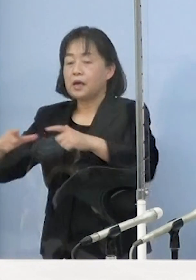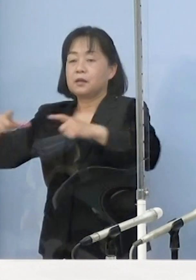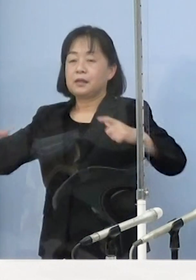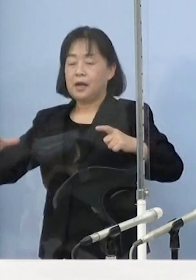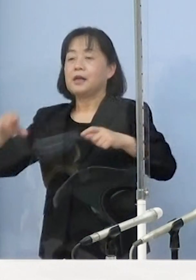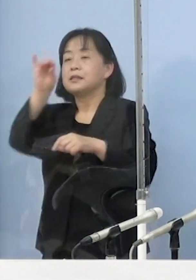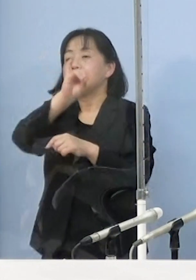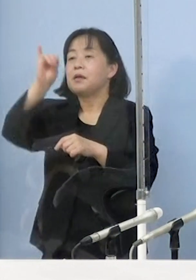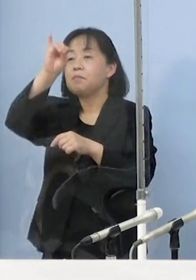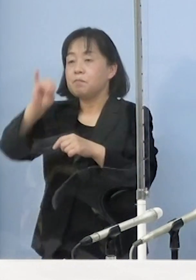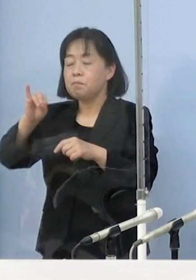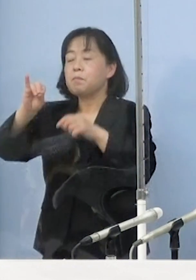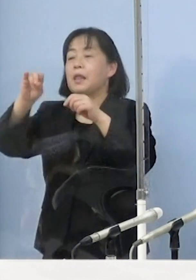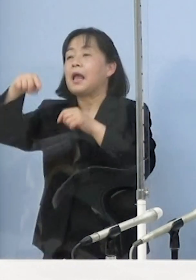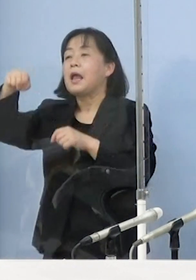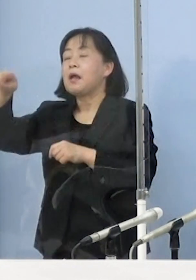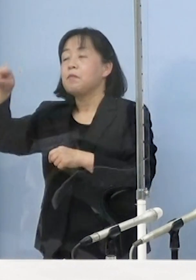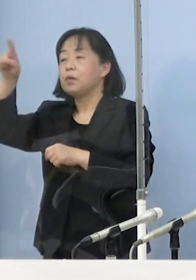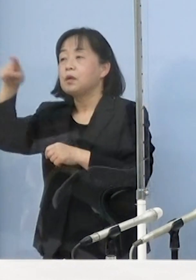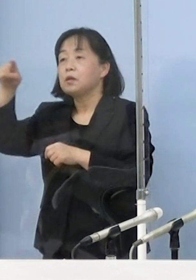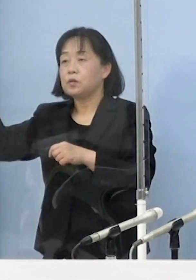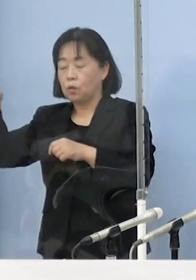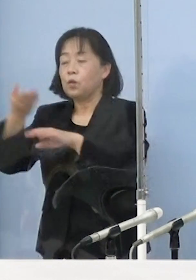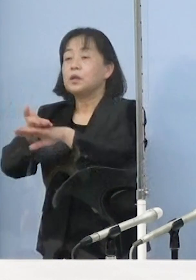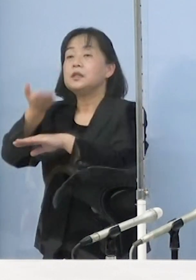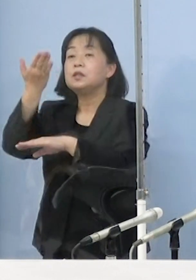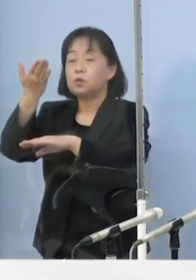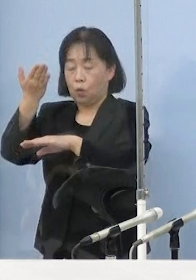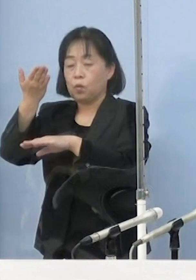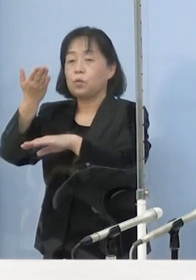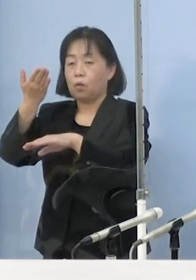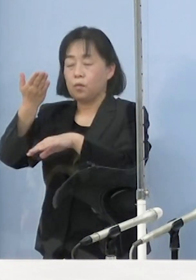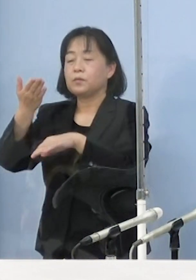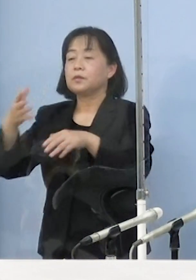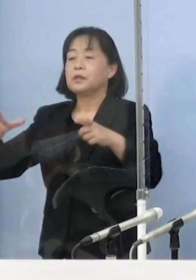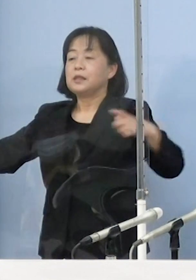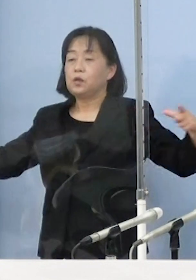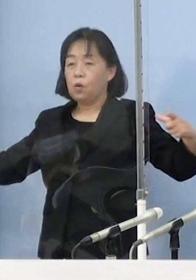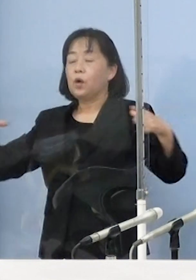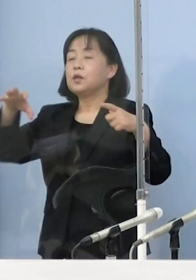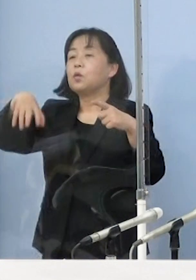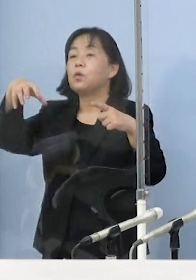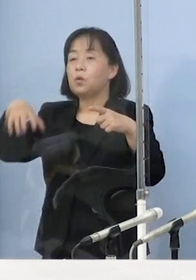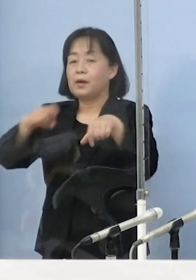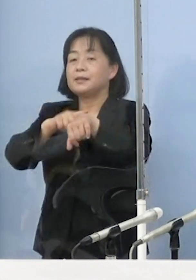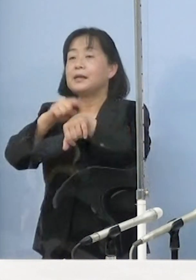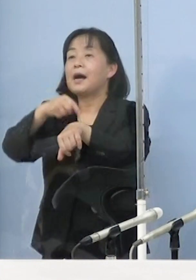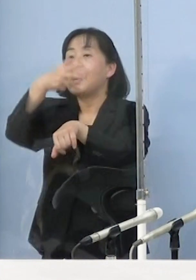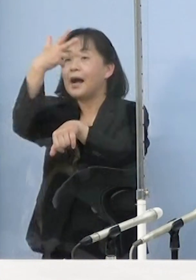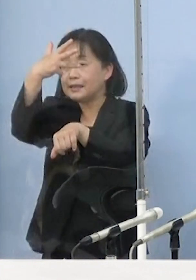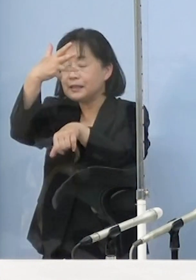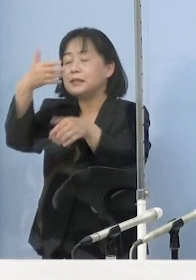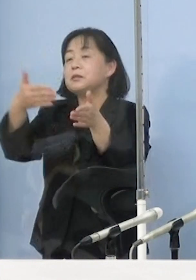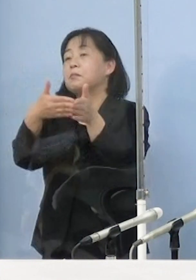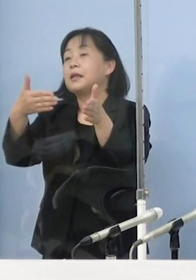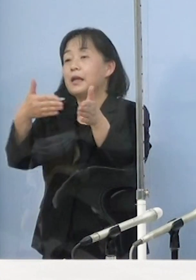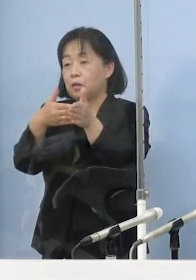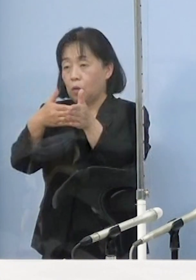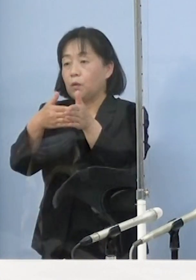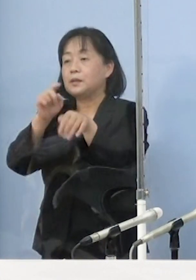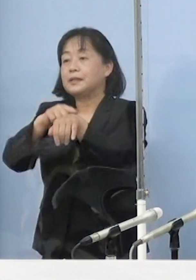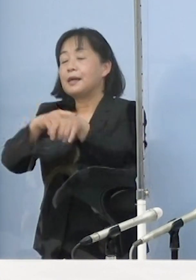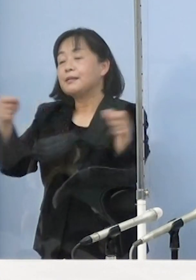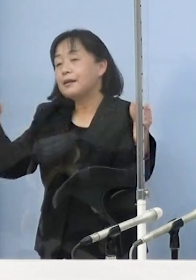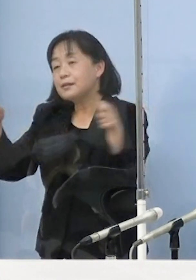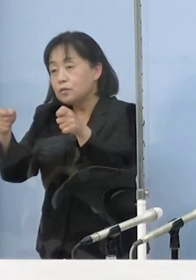客施設、こちらは8時まで、午後8時までの時短をしなければいけない、要請をかけなければいけないということ